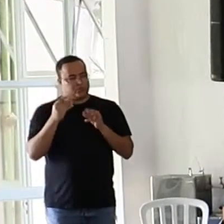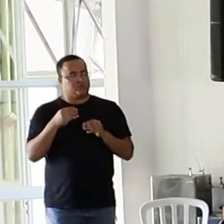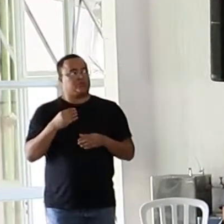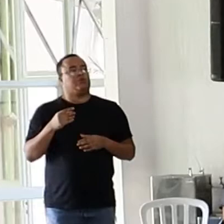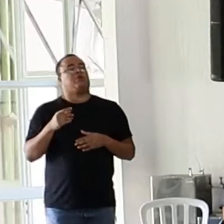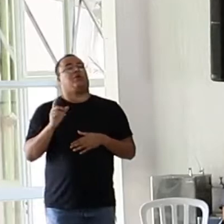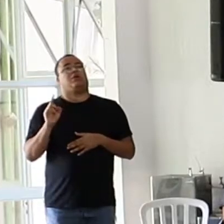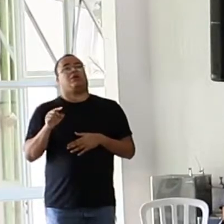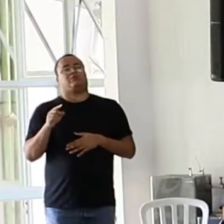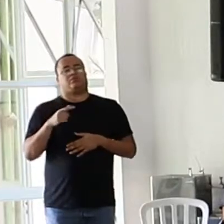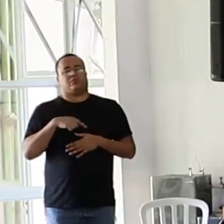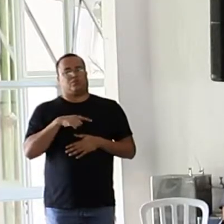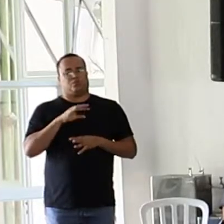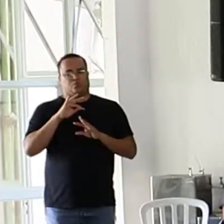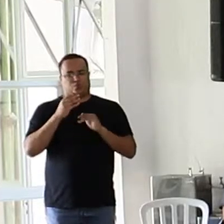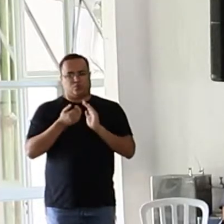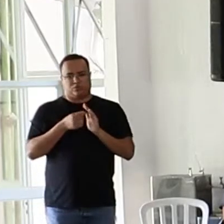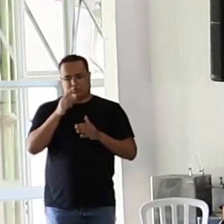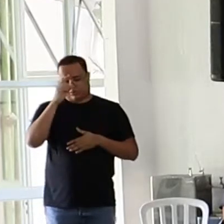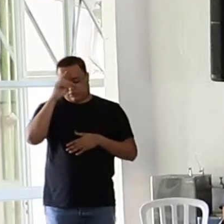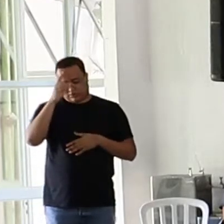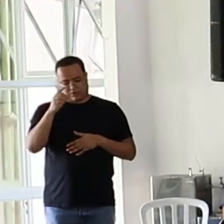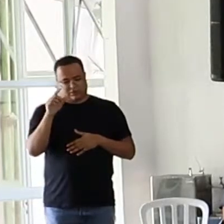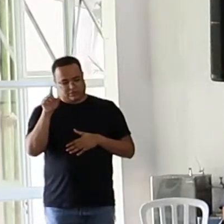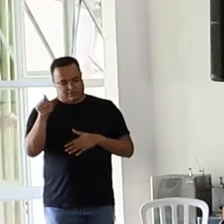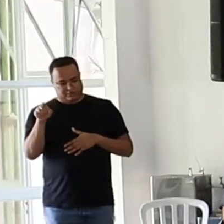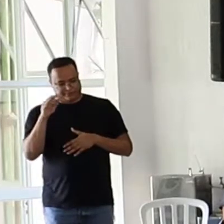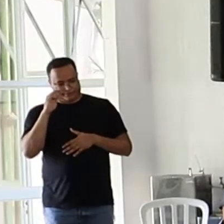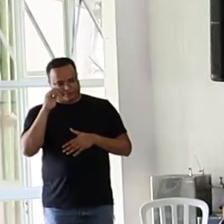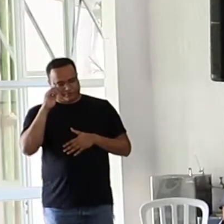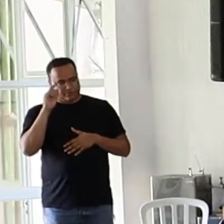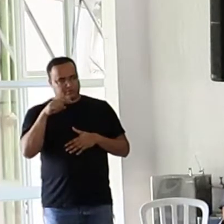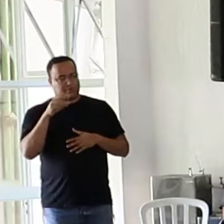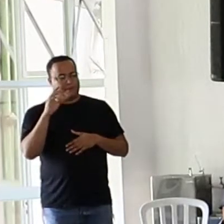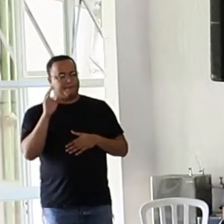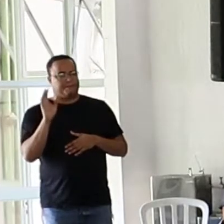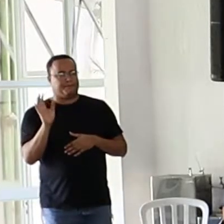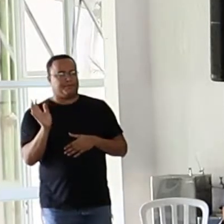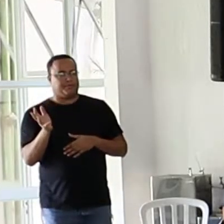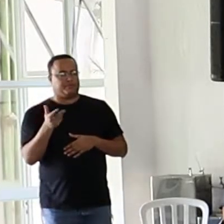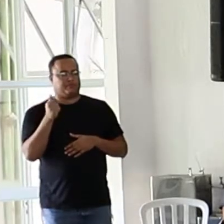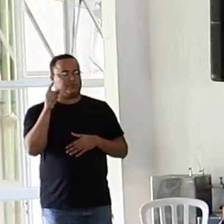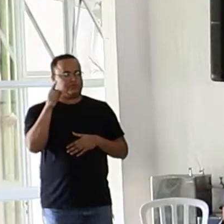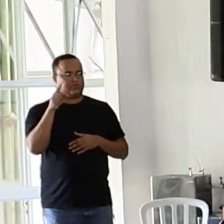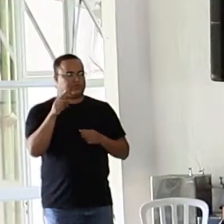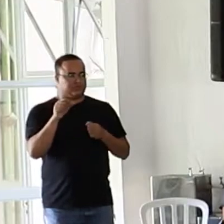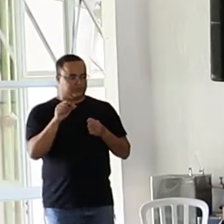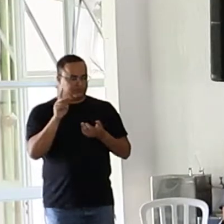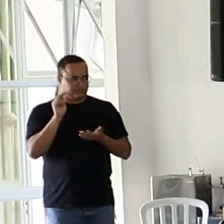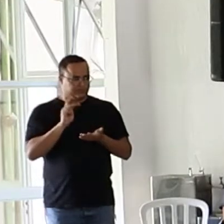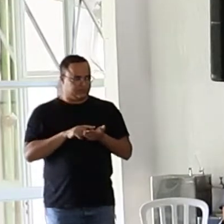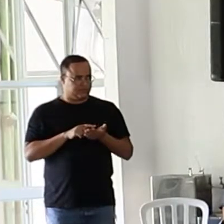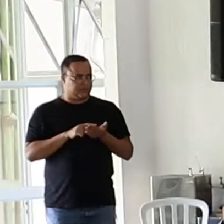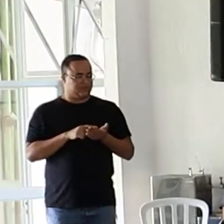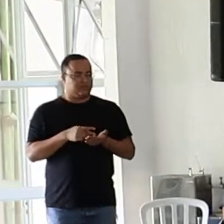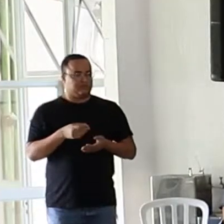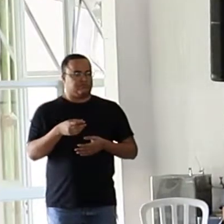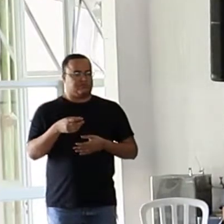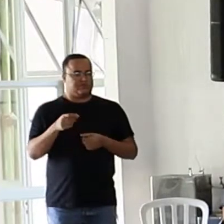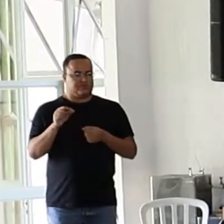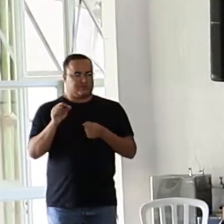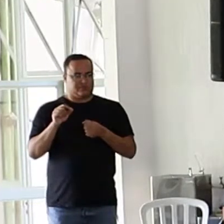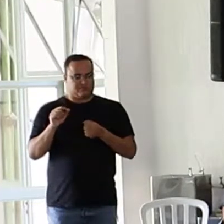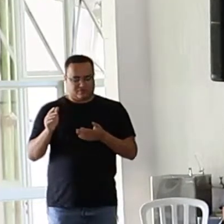todos os gostos tem para todas as ideias isso aqui é brilhante Cris você de fato nos